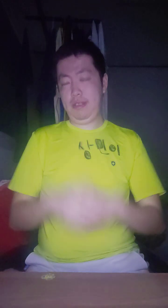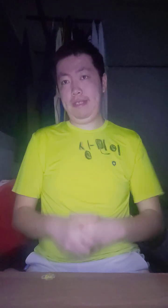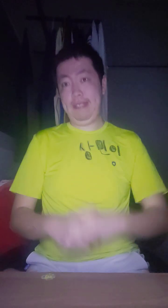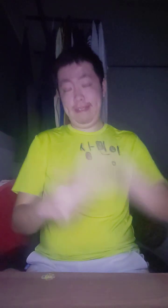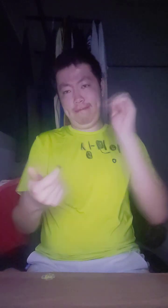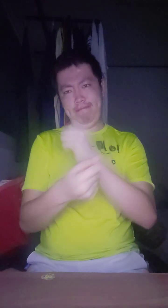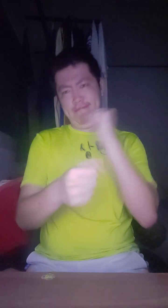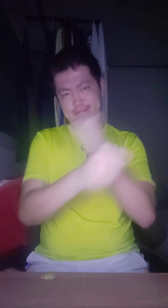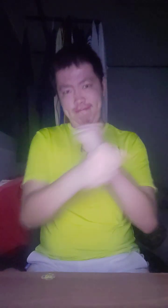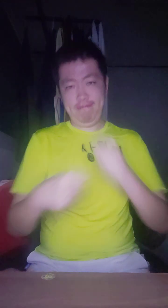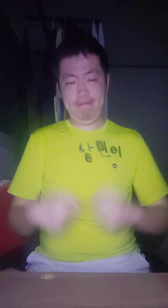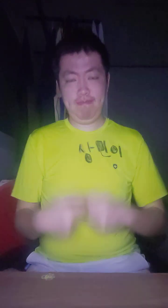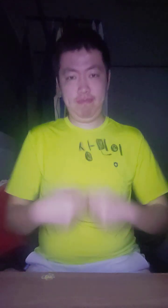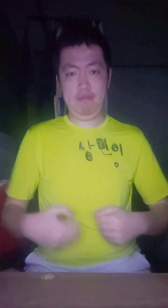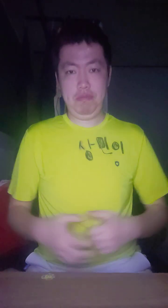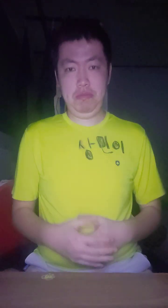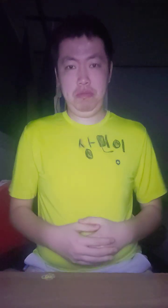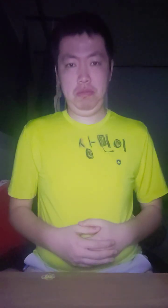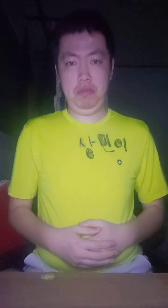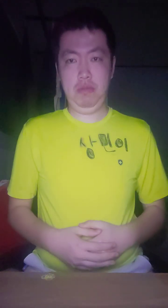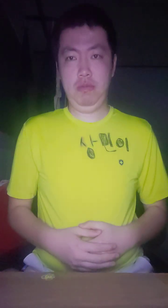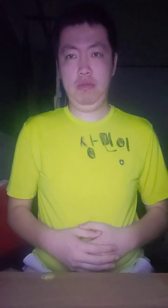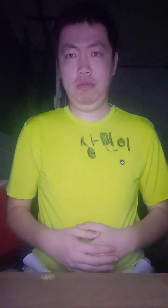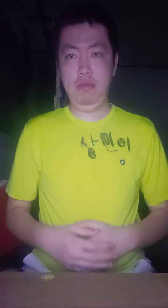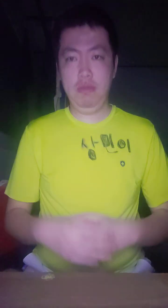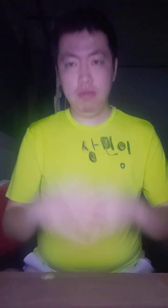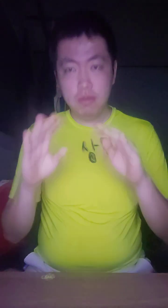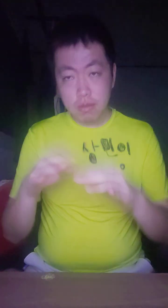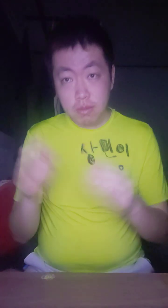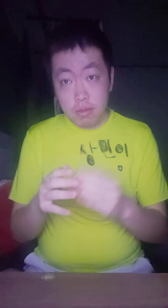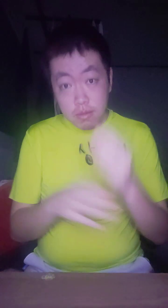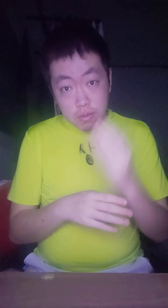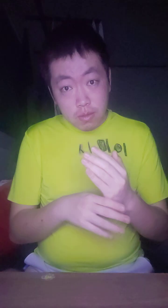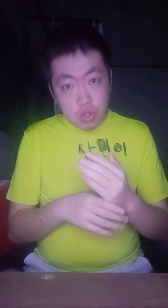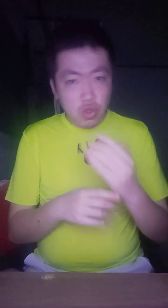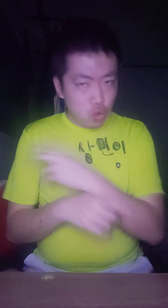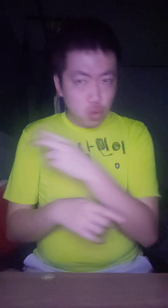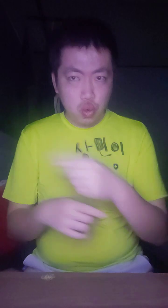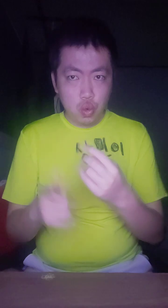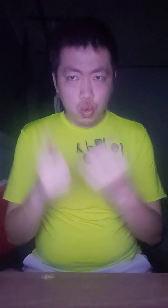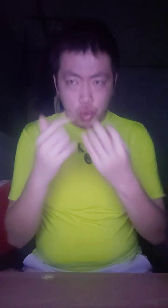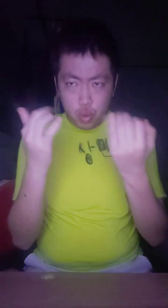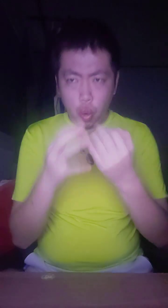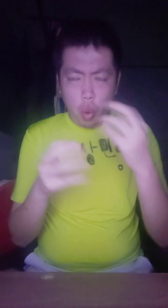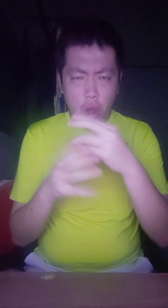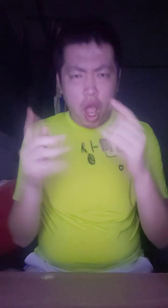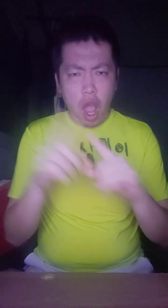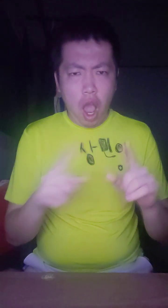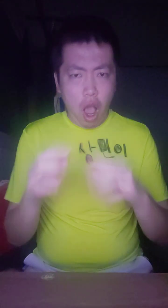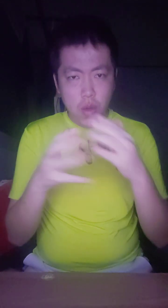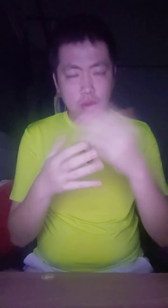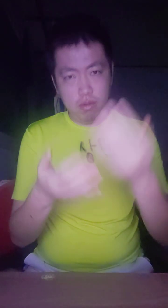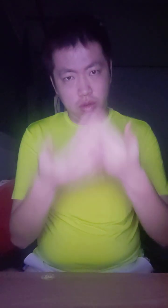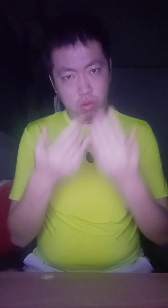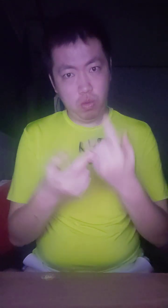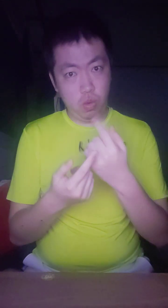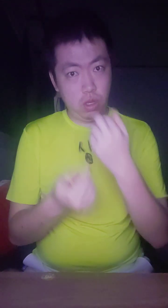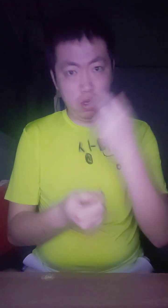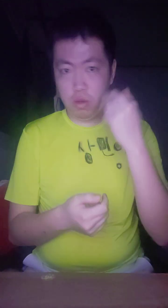수 없다고 결론 냈습니다. 회사 조사 당시에는 증언을 했던 동료들이 여전히 세아베스틸에 다니고 있어 제대로 협조하지